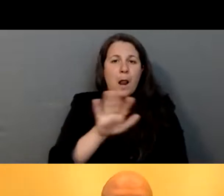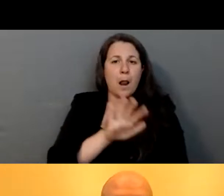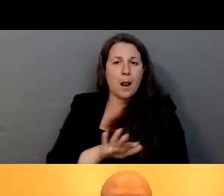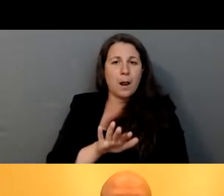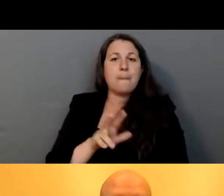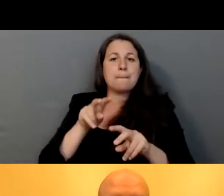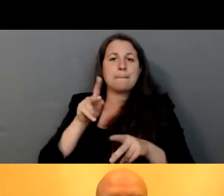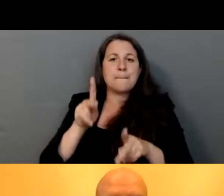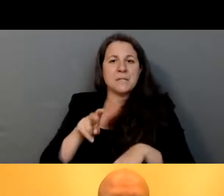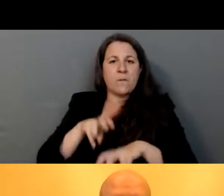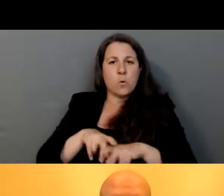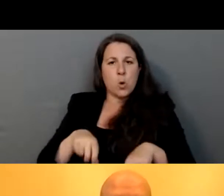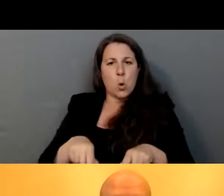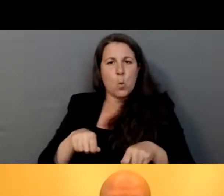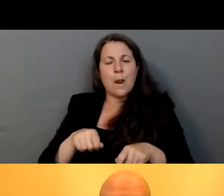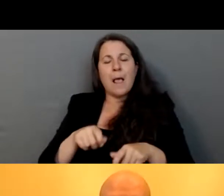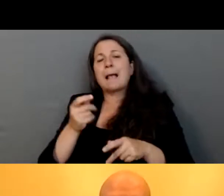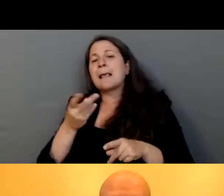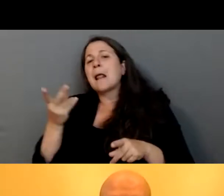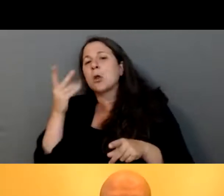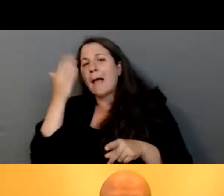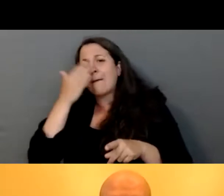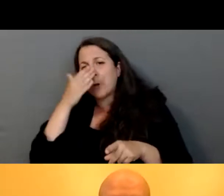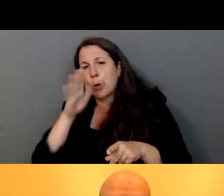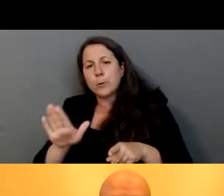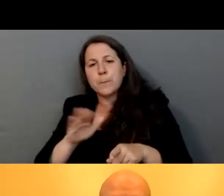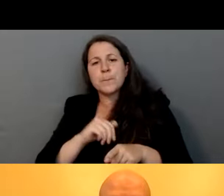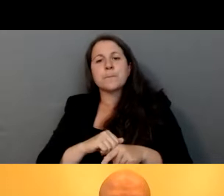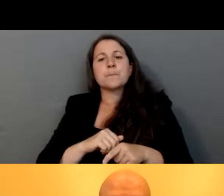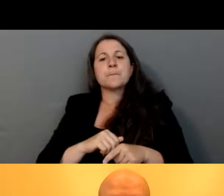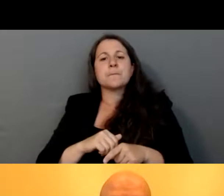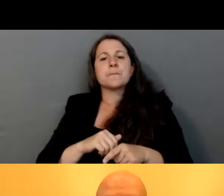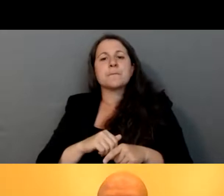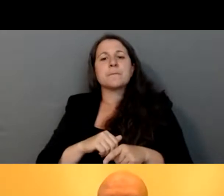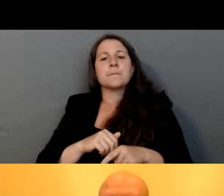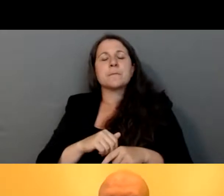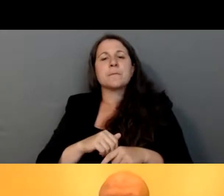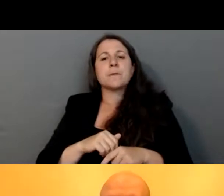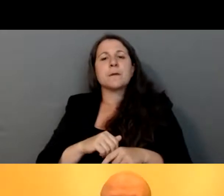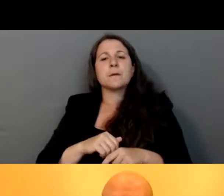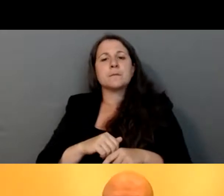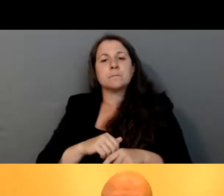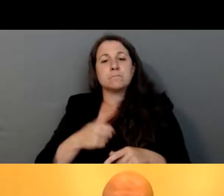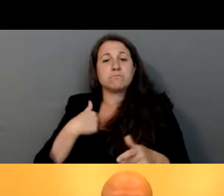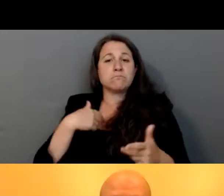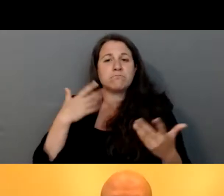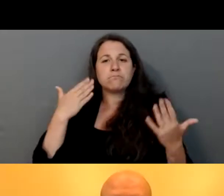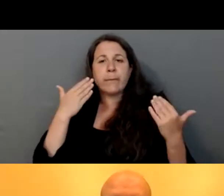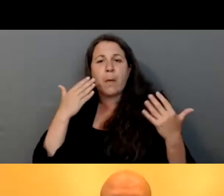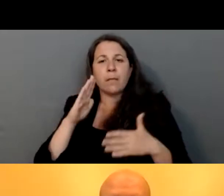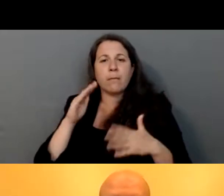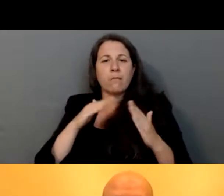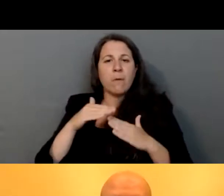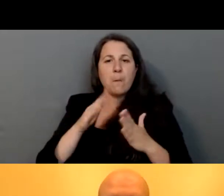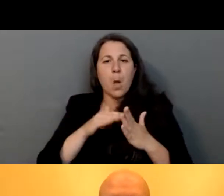fauteuil roulant, quelques personnes aveugles aussi, la mobilité réduite. Puis, on se promenait dans la ville. Puis, au